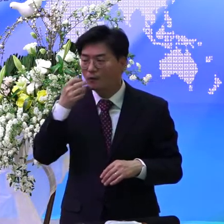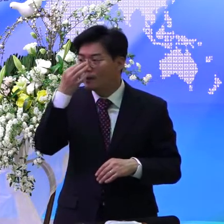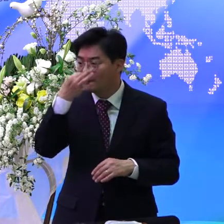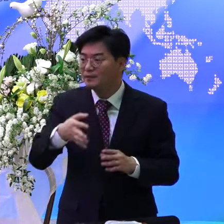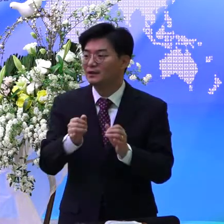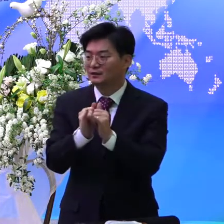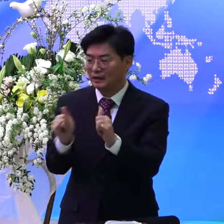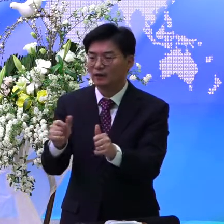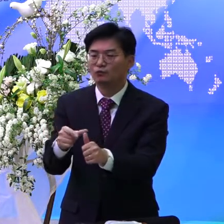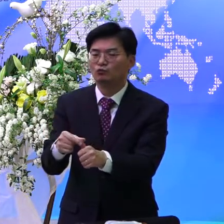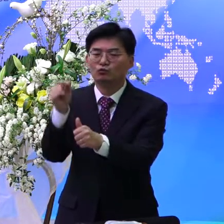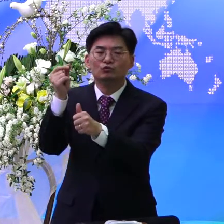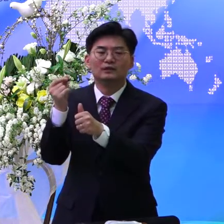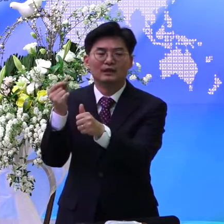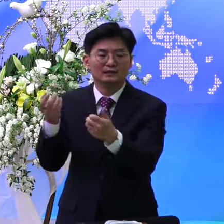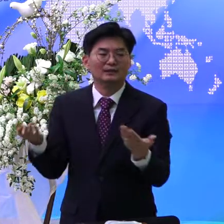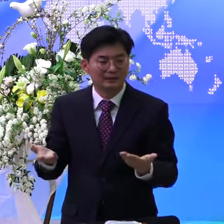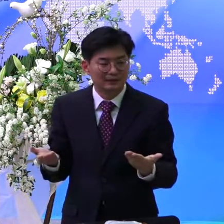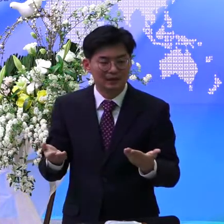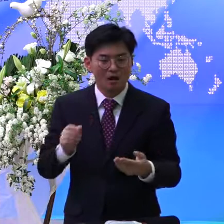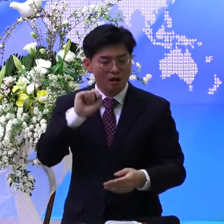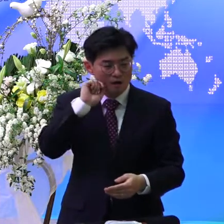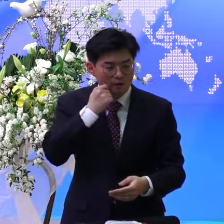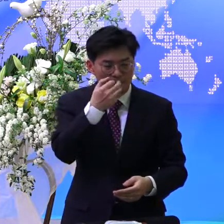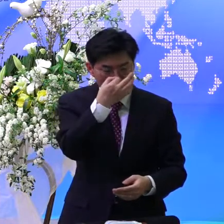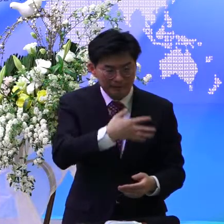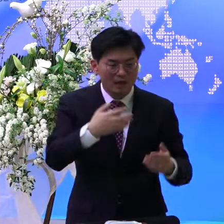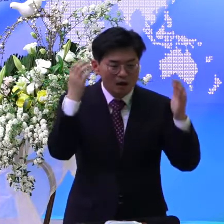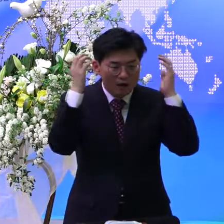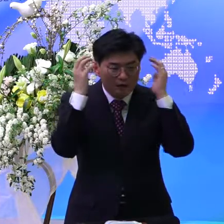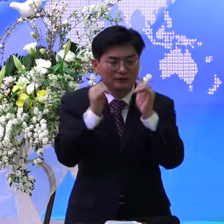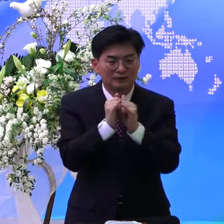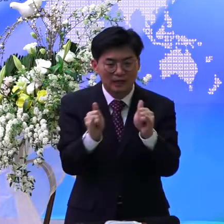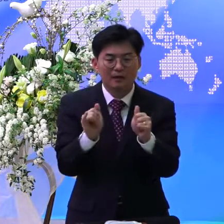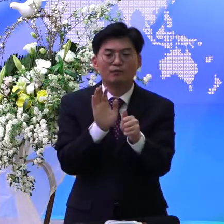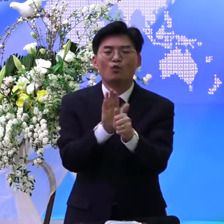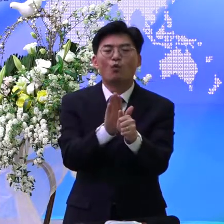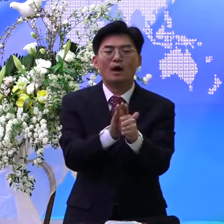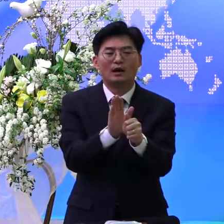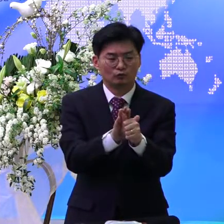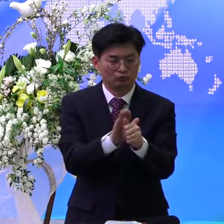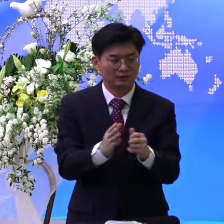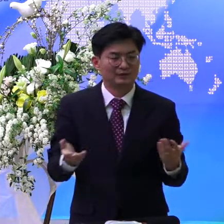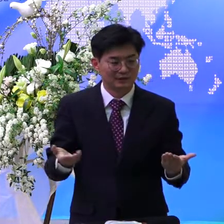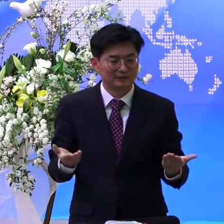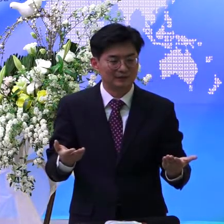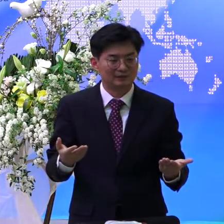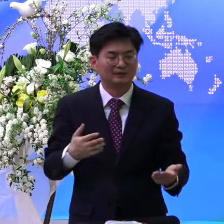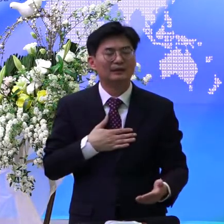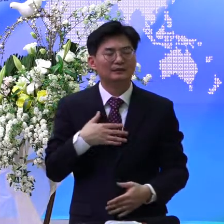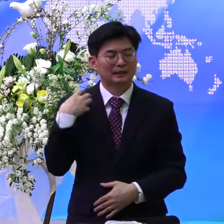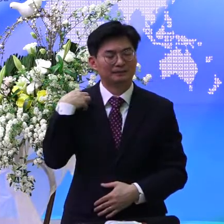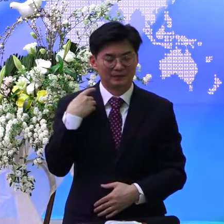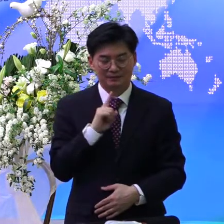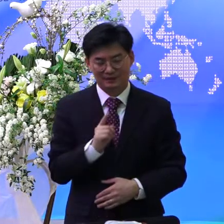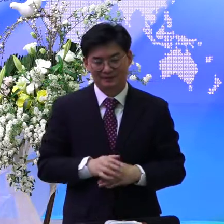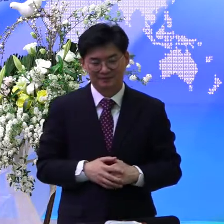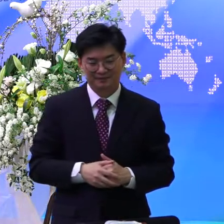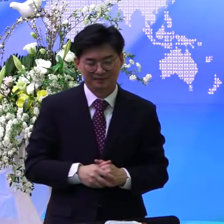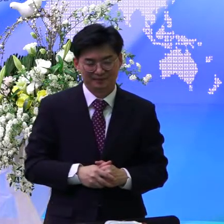더불어 함께 살 수 있는 일을 계속하는 것, 그것이 하나님이 주신 비전이라고 고백합니다.